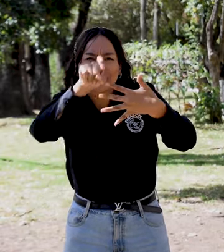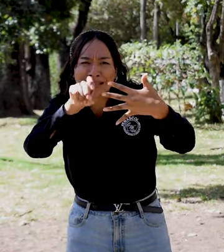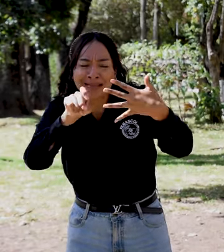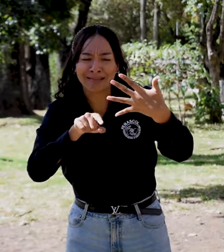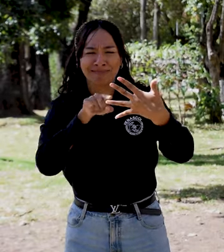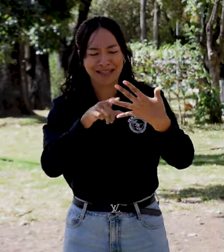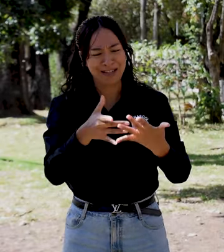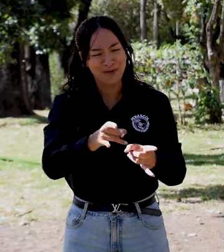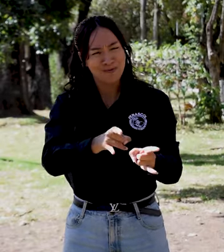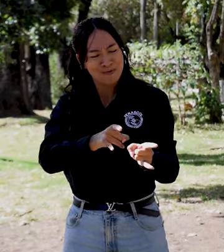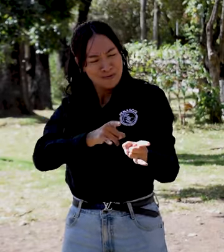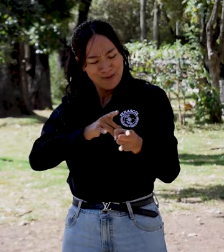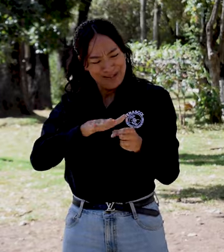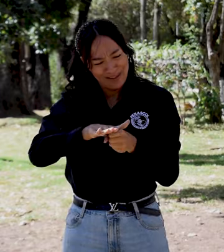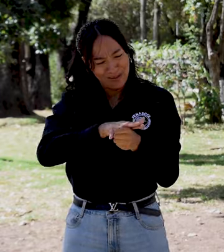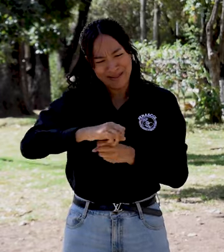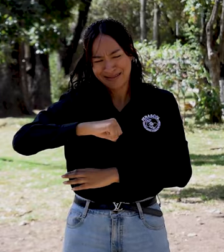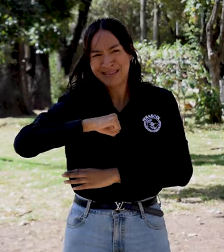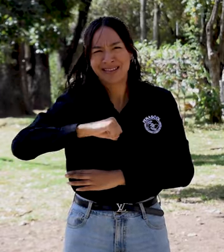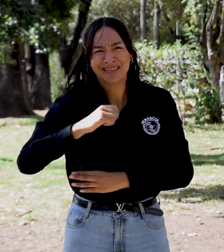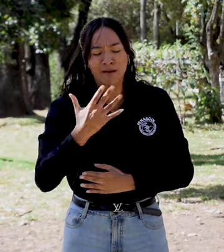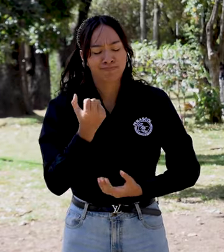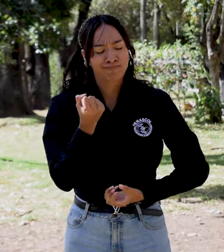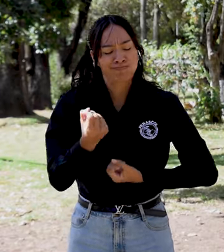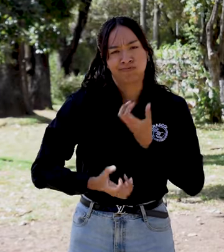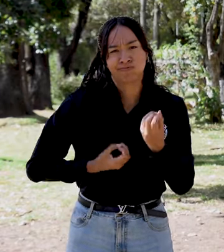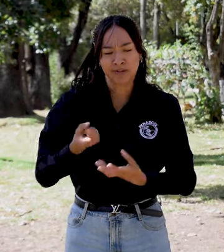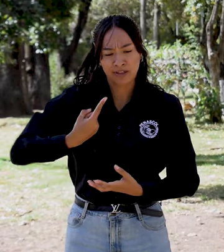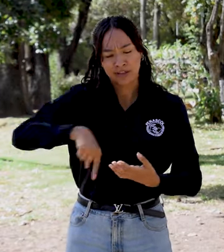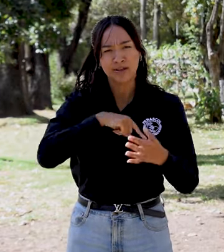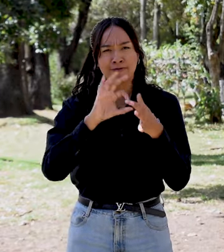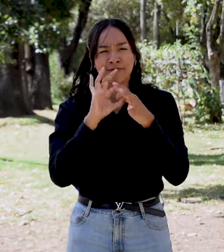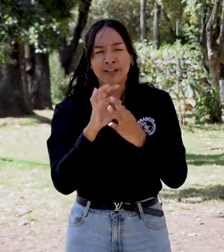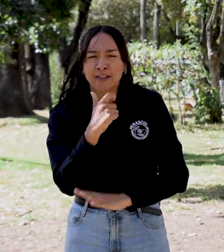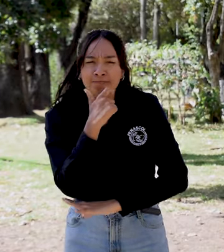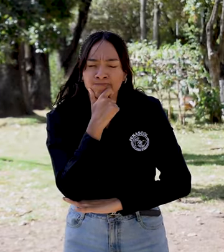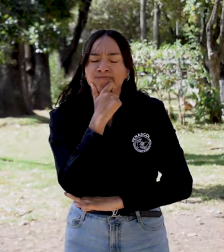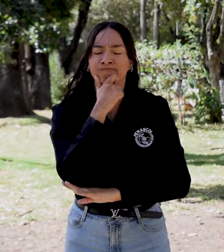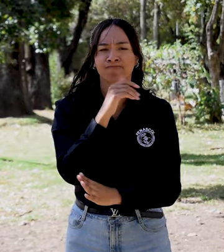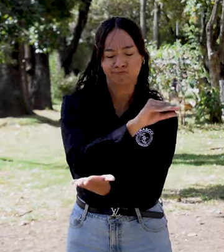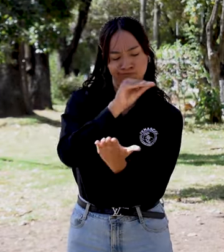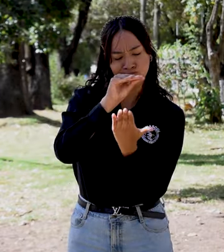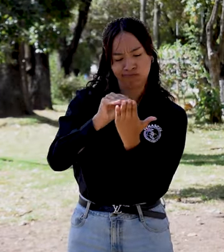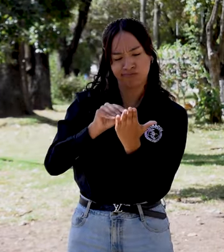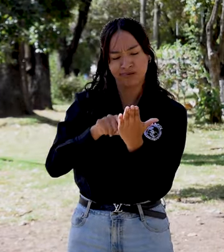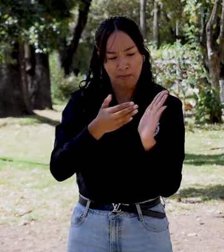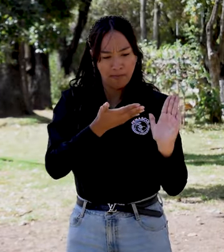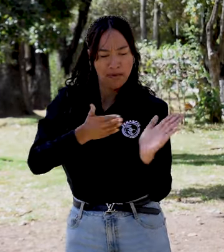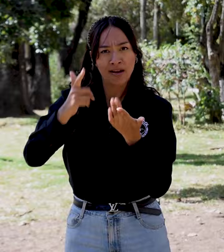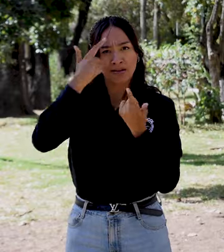parte de las acciones y elementos para la construcción del Plan Estratégico de FENASCOL.